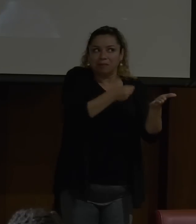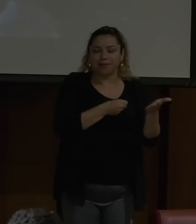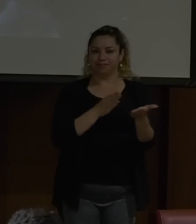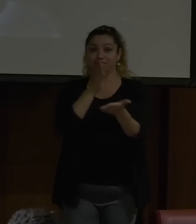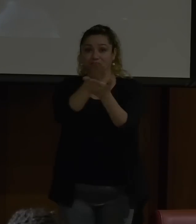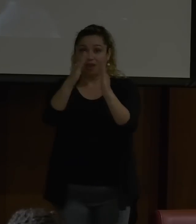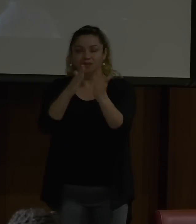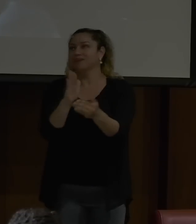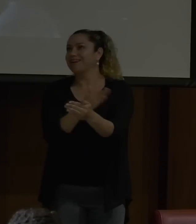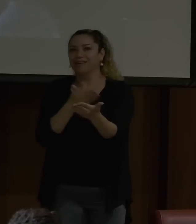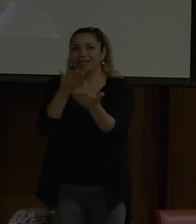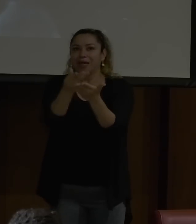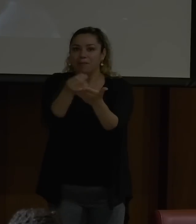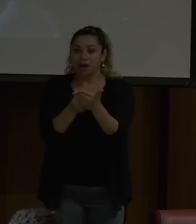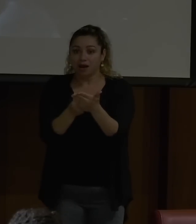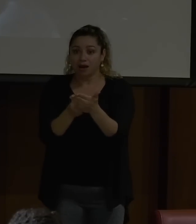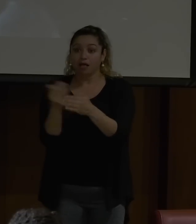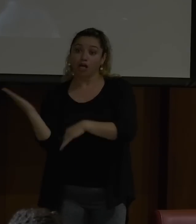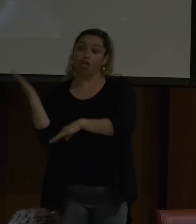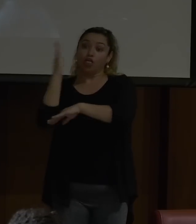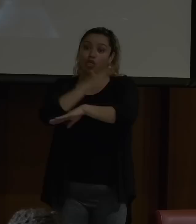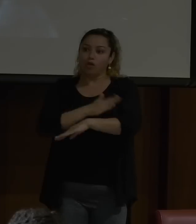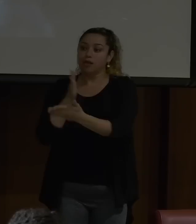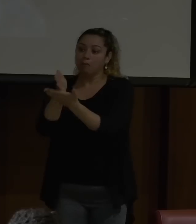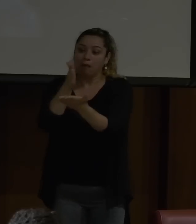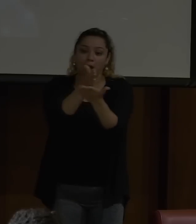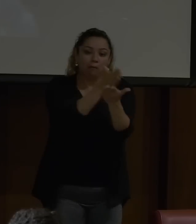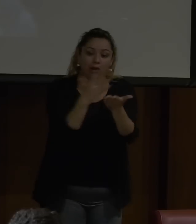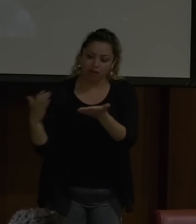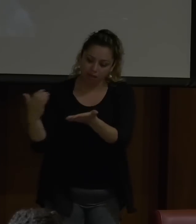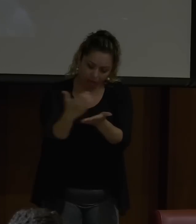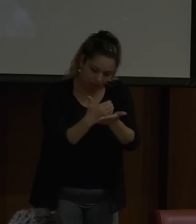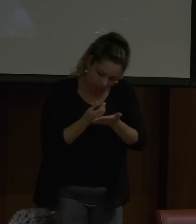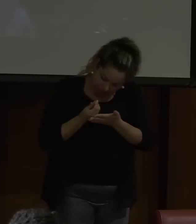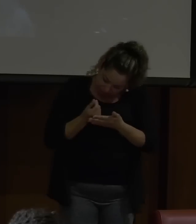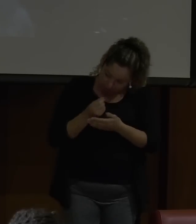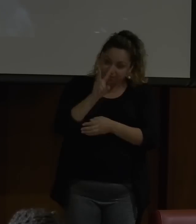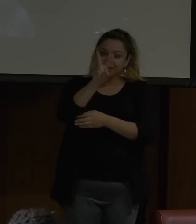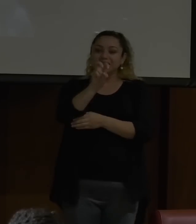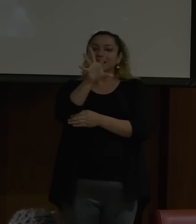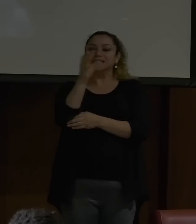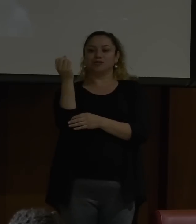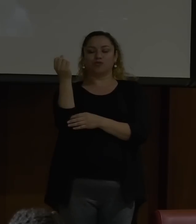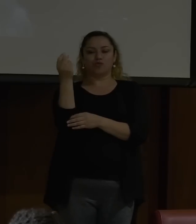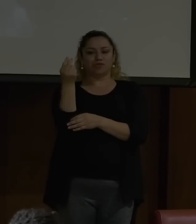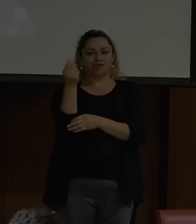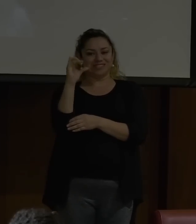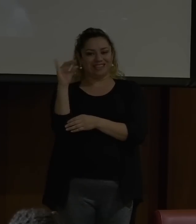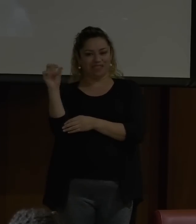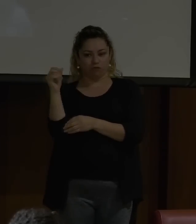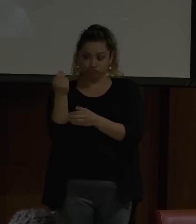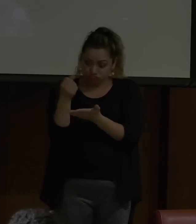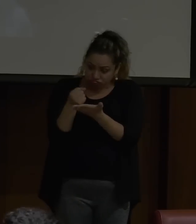de la jornada tenía en el bolsillo 72 pesos con 50 centavos. Todo un dineral para esa época, ¿no? En ese momento confirmó que